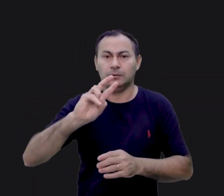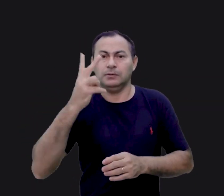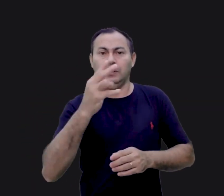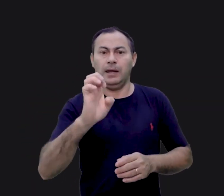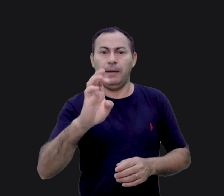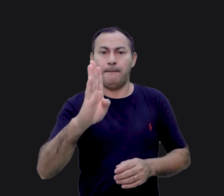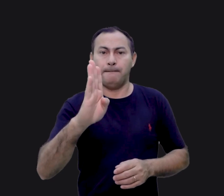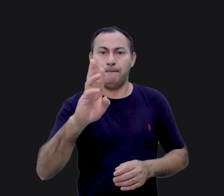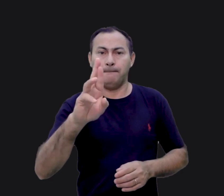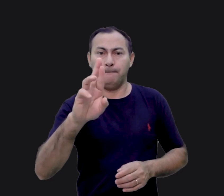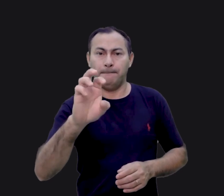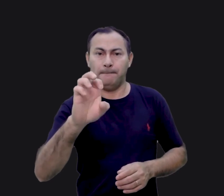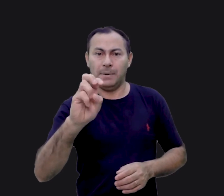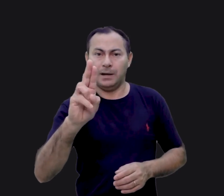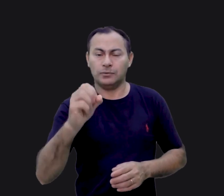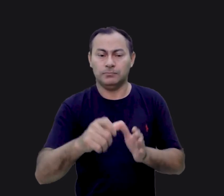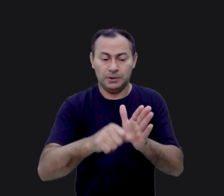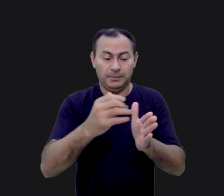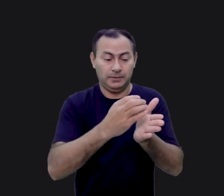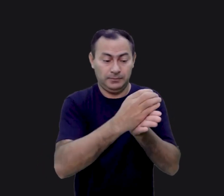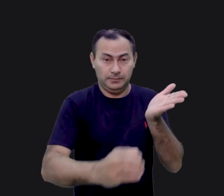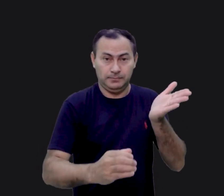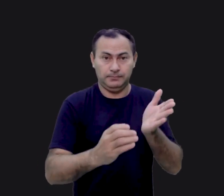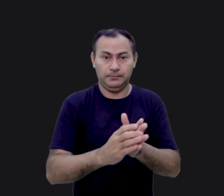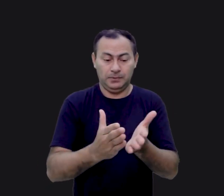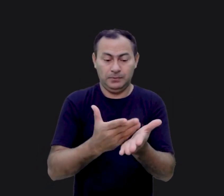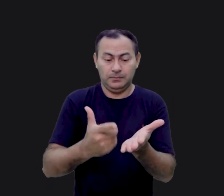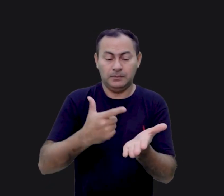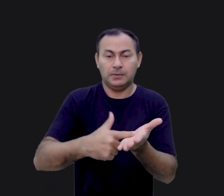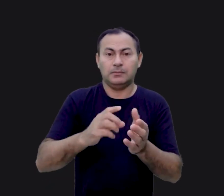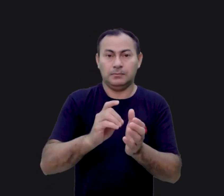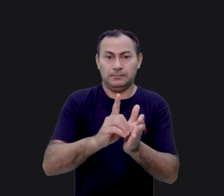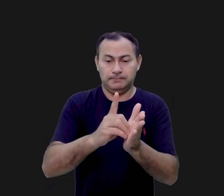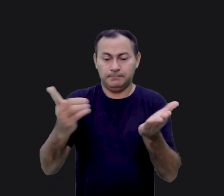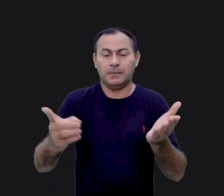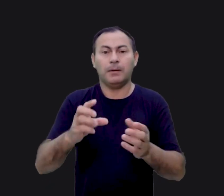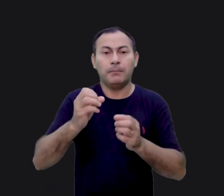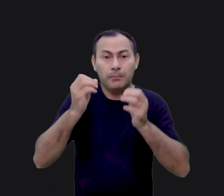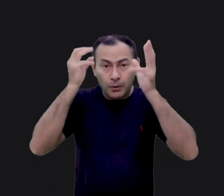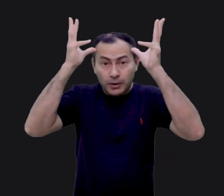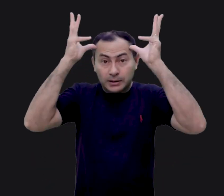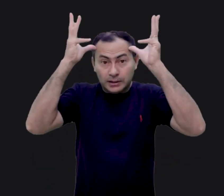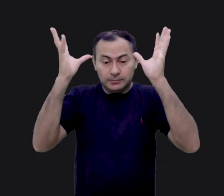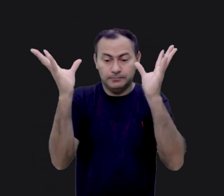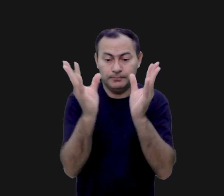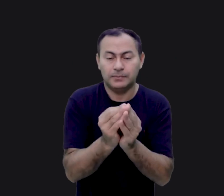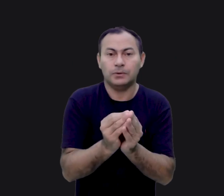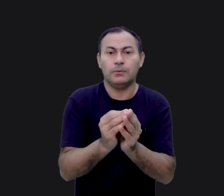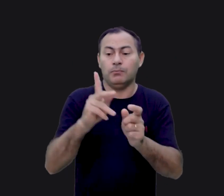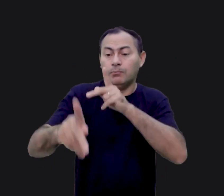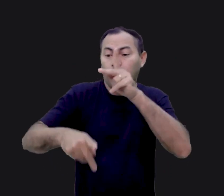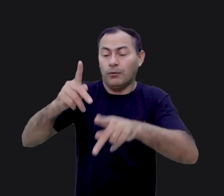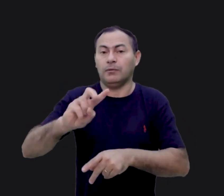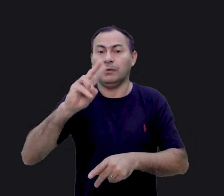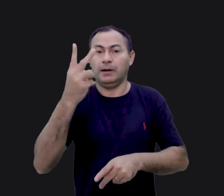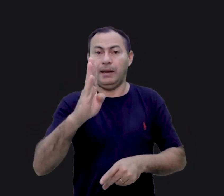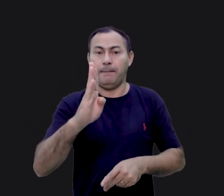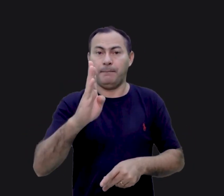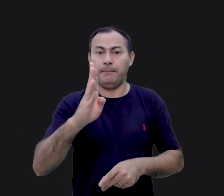dos hebreus muito importante nos primeiros Capítulos do livro de Deuteronômio Moisés resume a história dos hebreus até